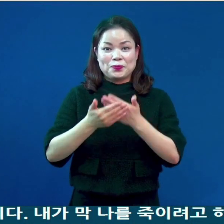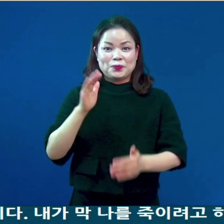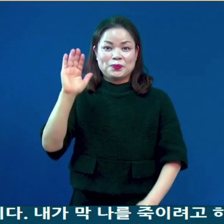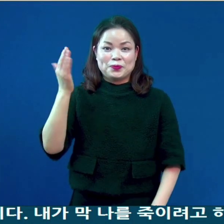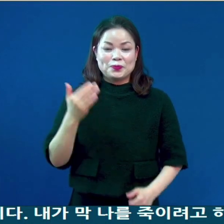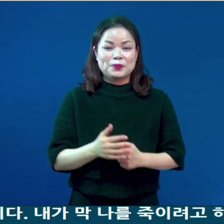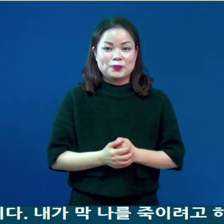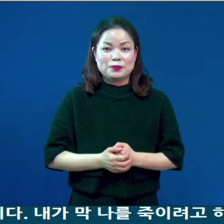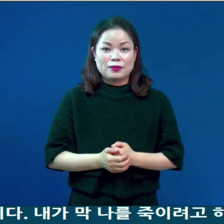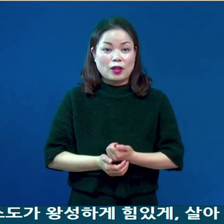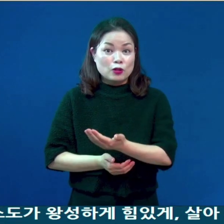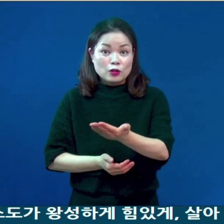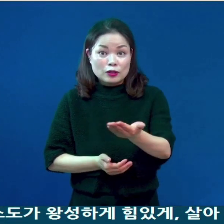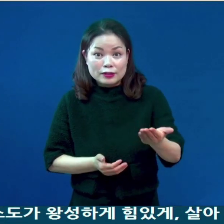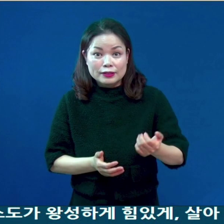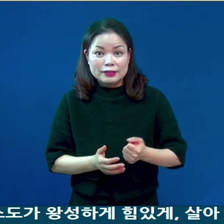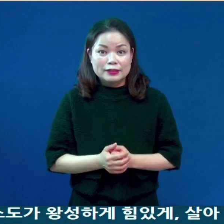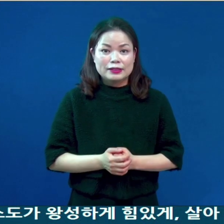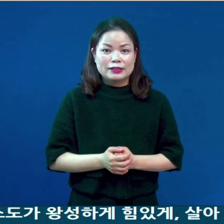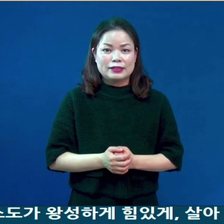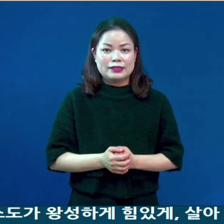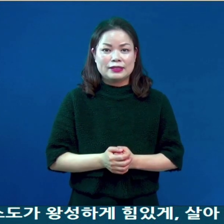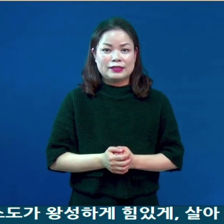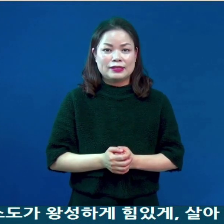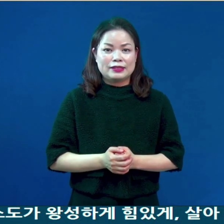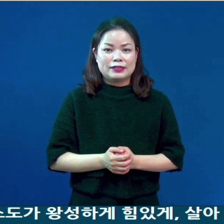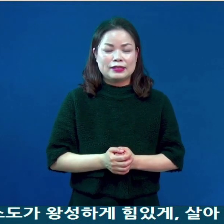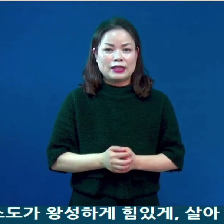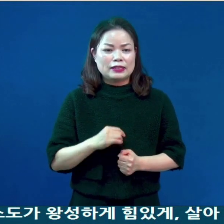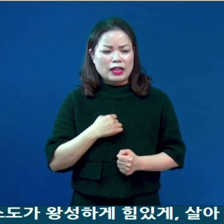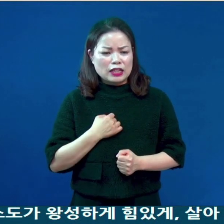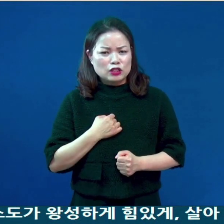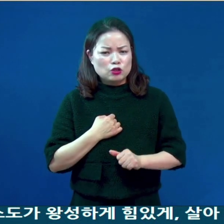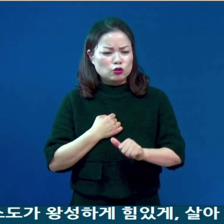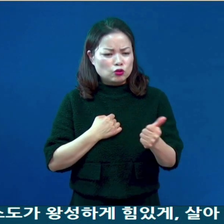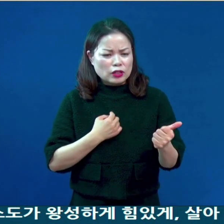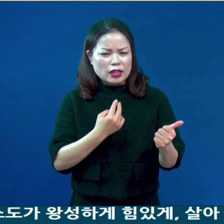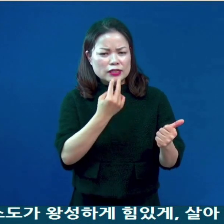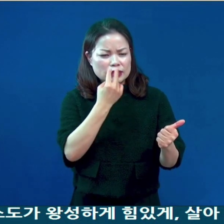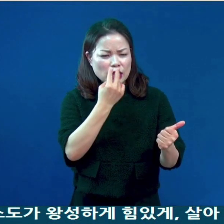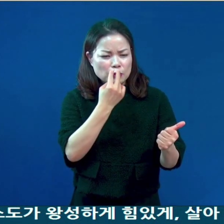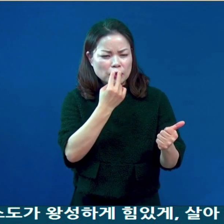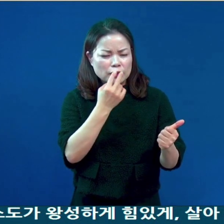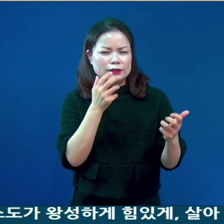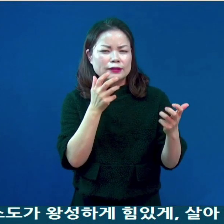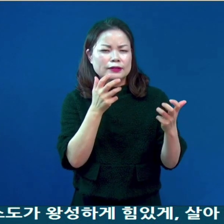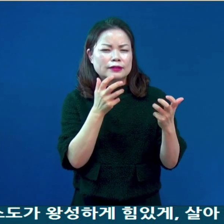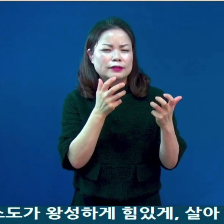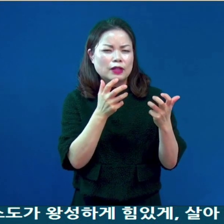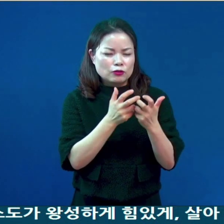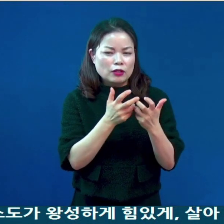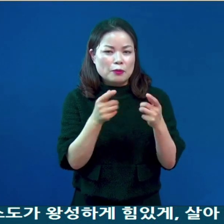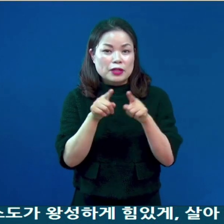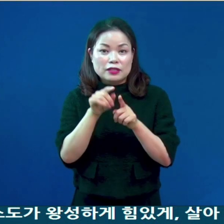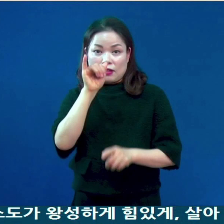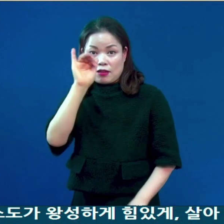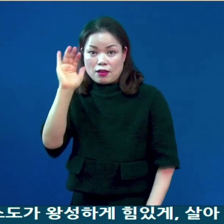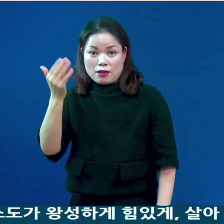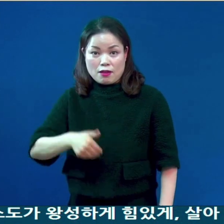것이죠. 여러분, 우리의 이 자기를 죽이는 것은 생명으로 채우는 일이 같이 꼭 따라가야 됩니다.